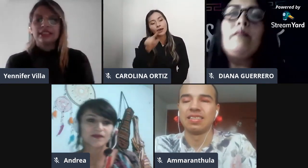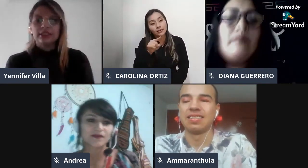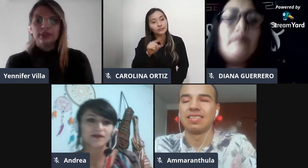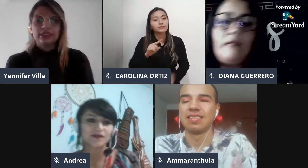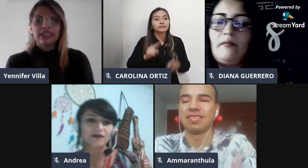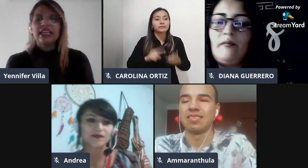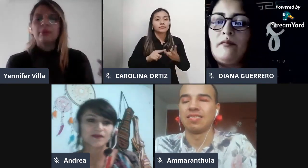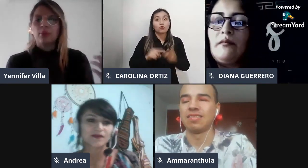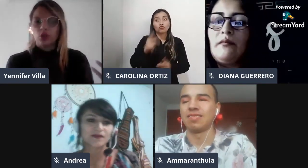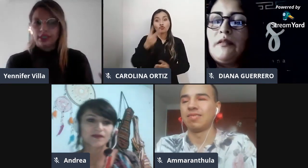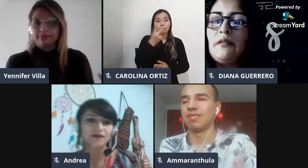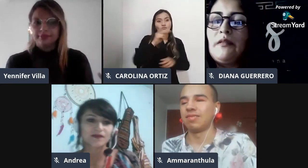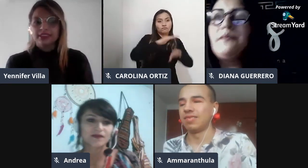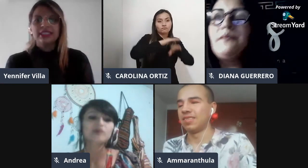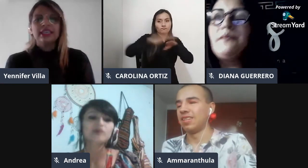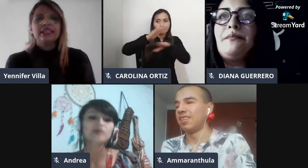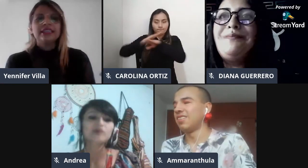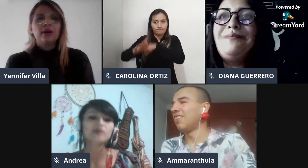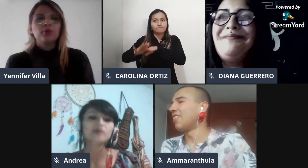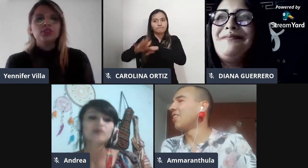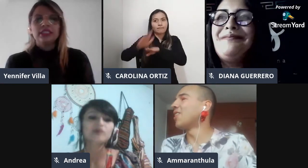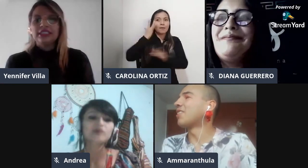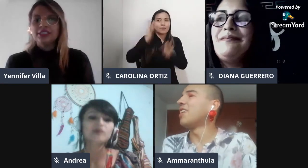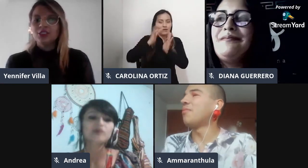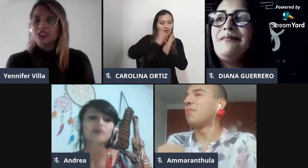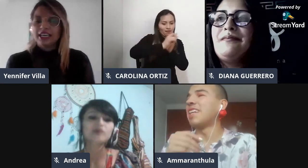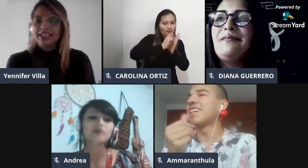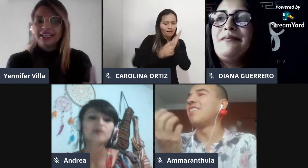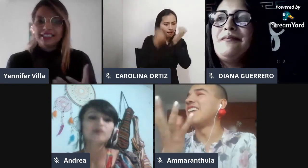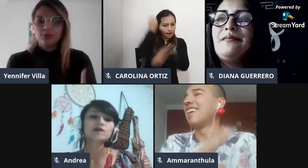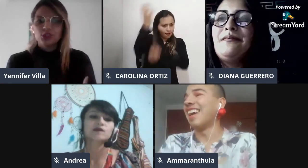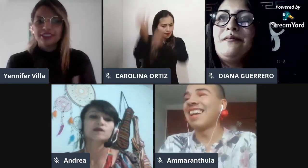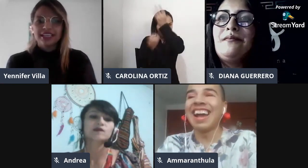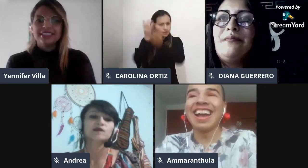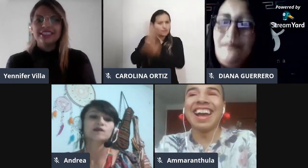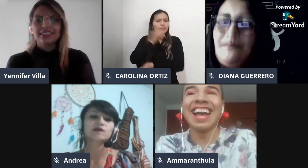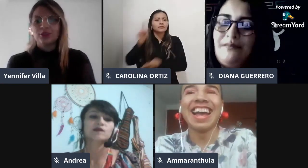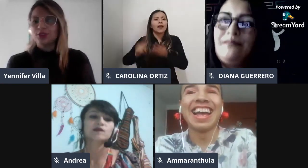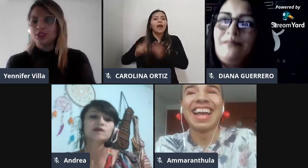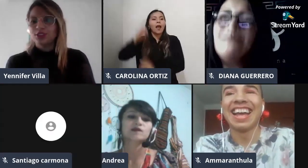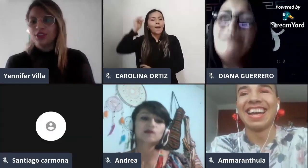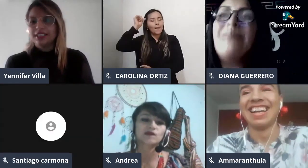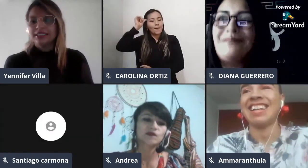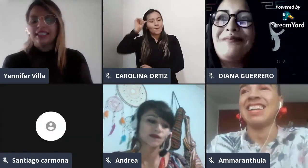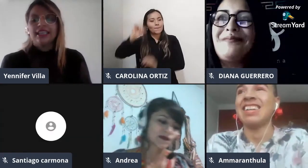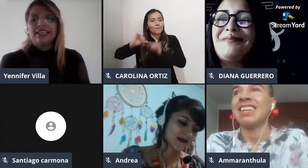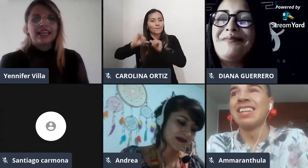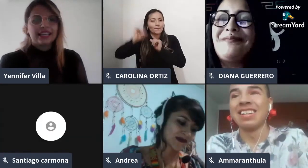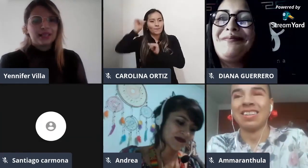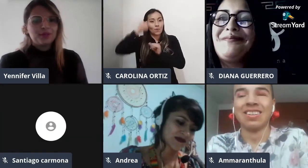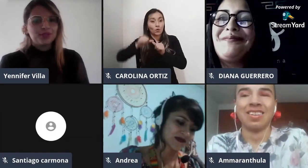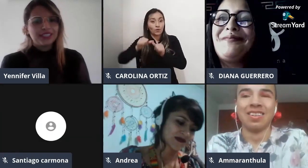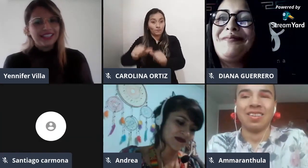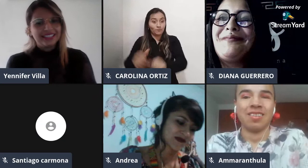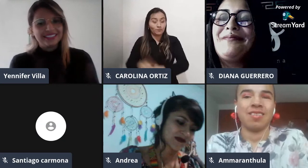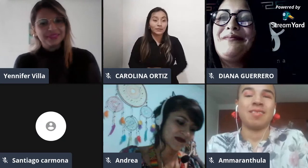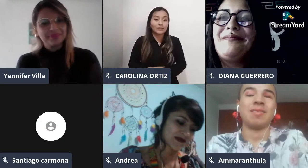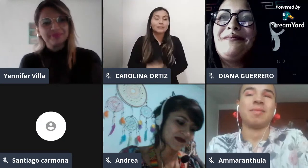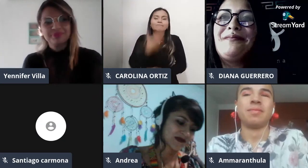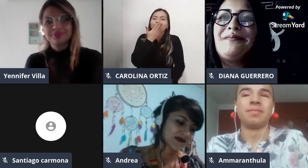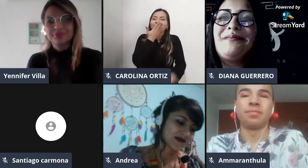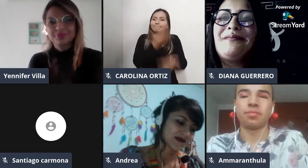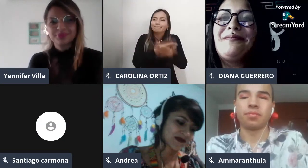escrituras creativas y la memoria. Damos inicio, Diana, muchas gracias a todos y todas, y arranquemos,